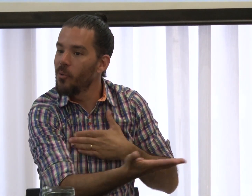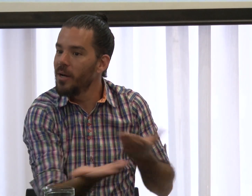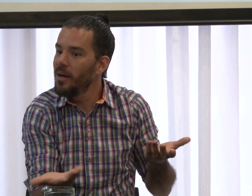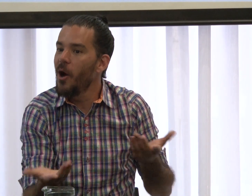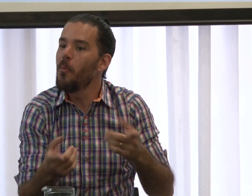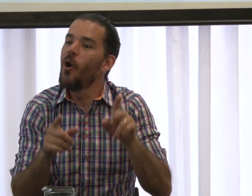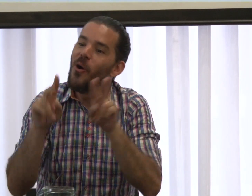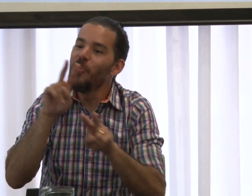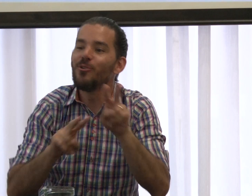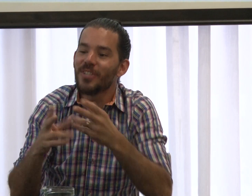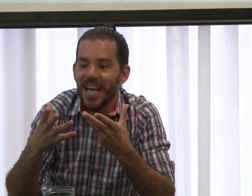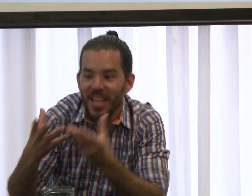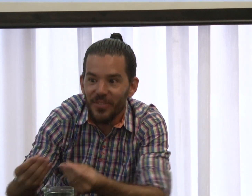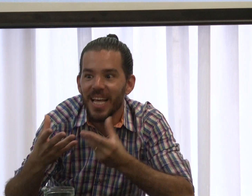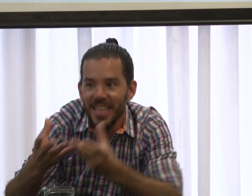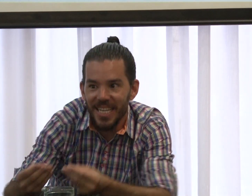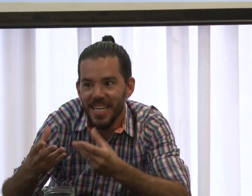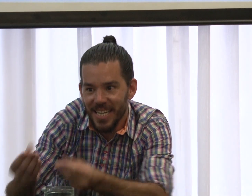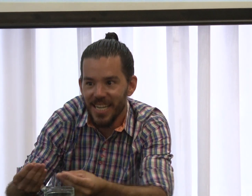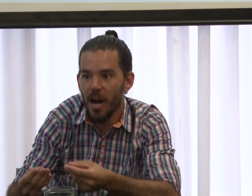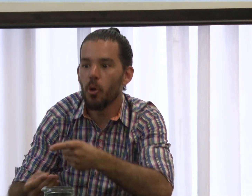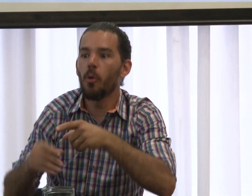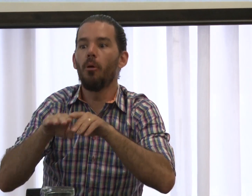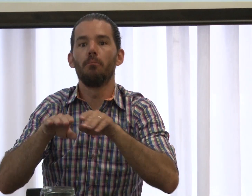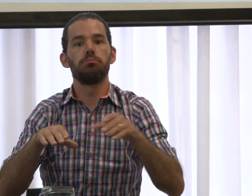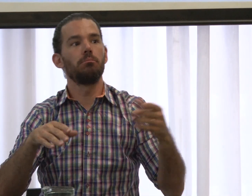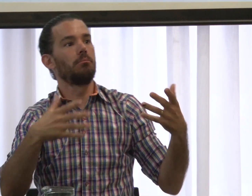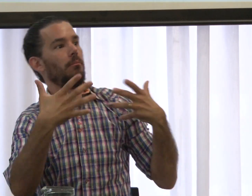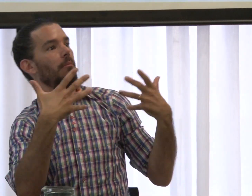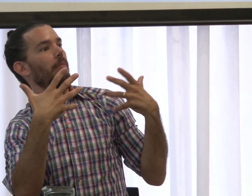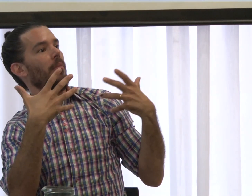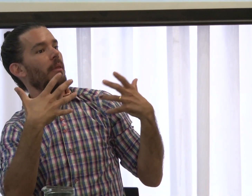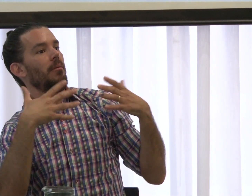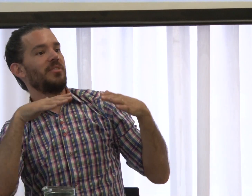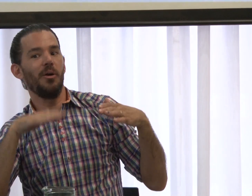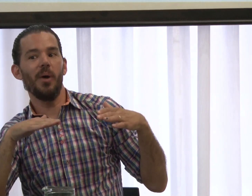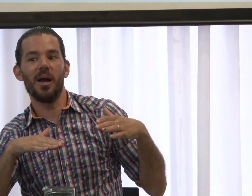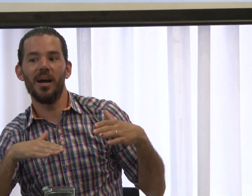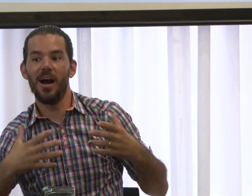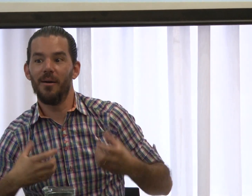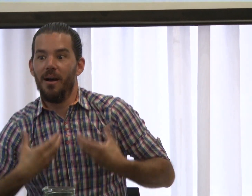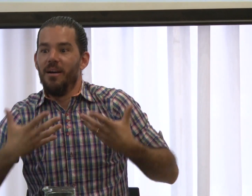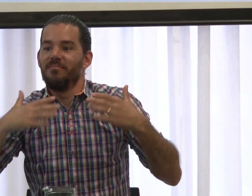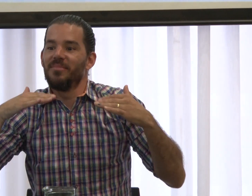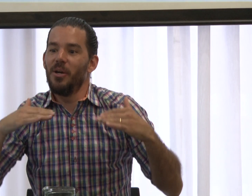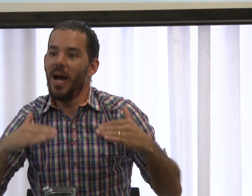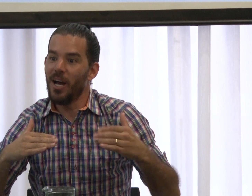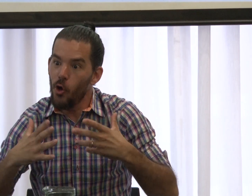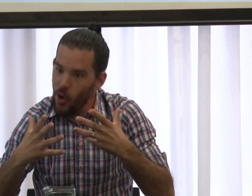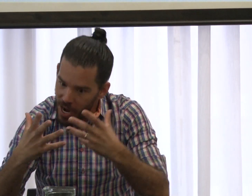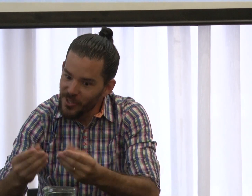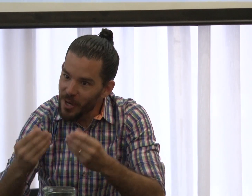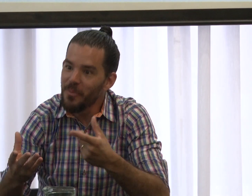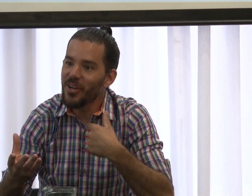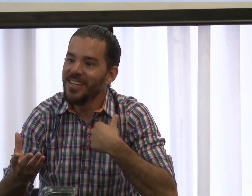no es una prótesis que se coloca por fuera de la cabeza, no, eso requiere de una operación. Es una operación que es algo muy